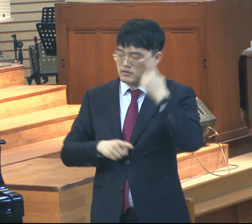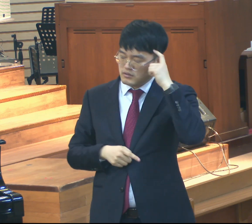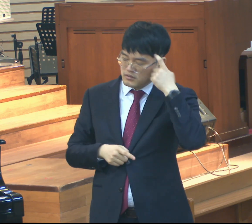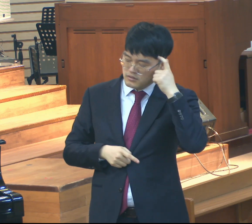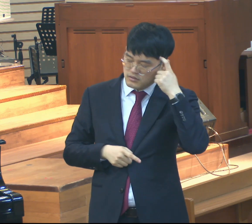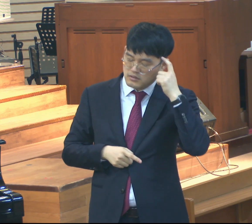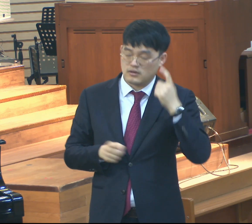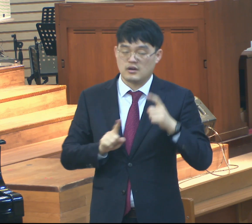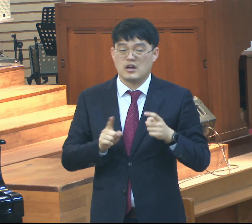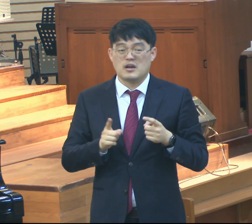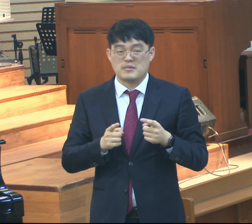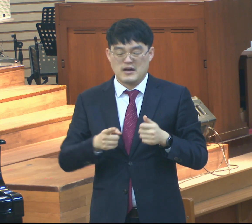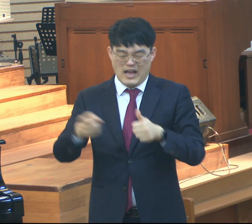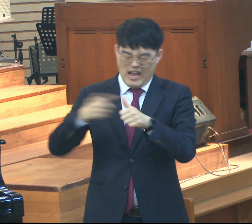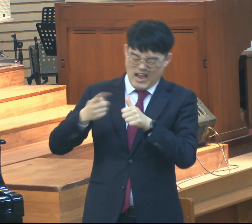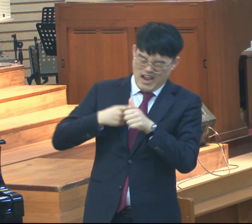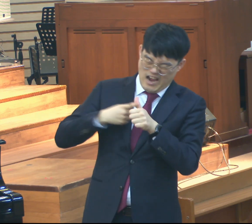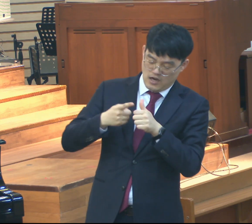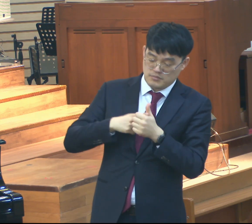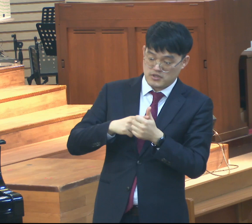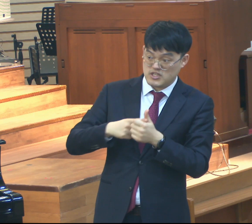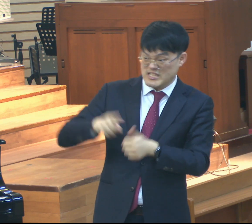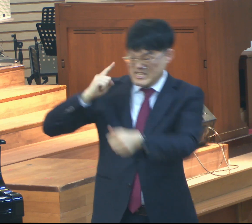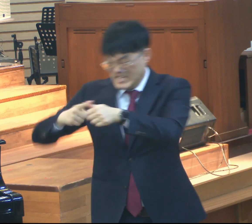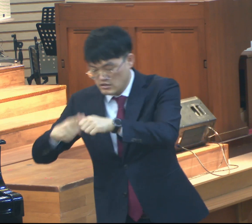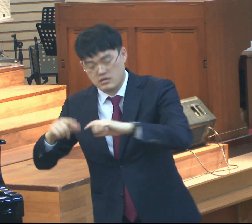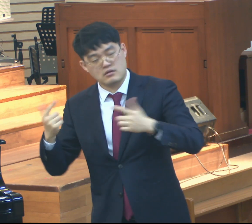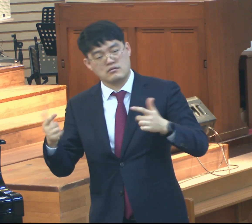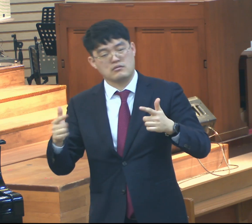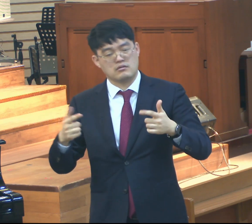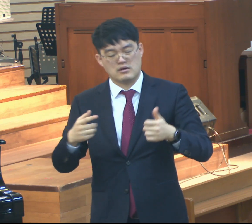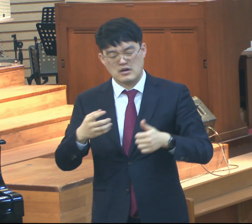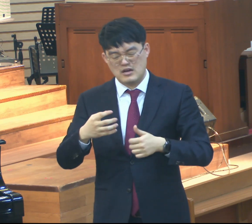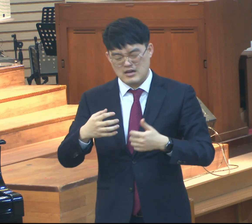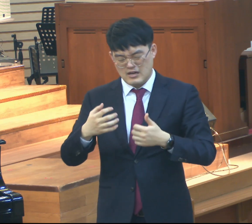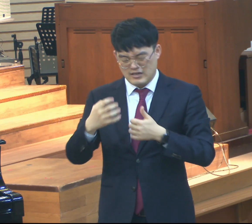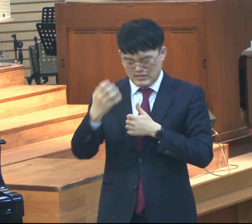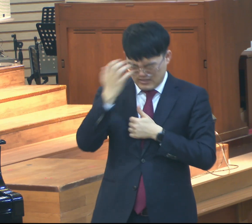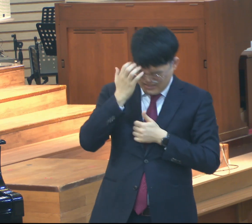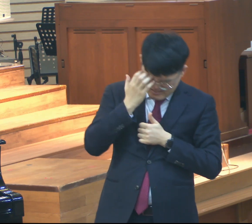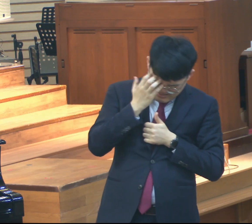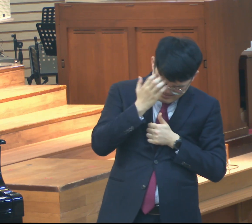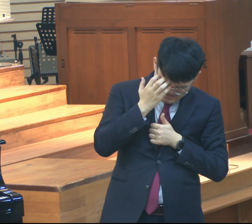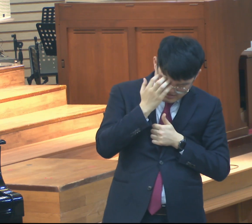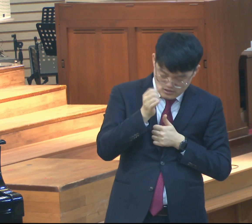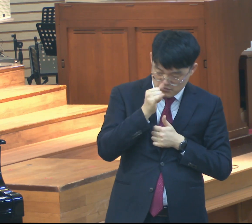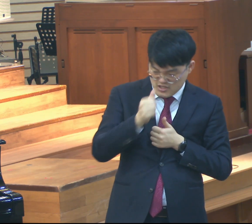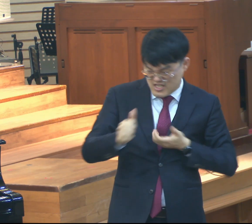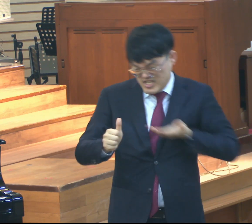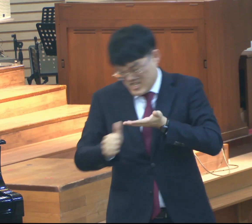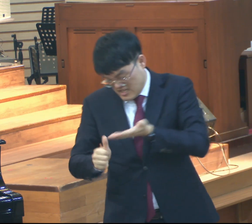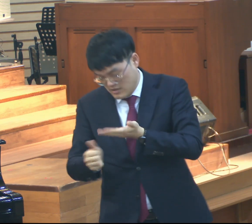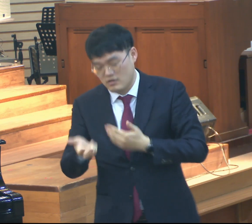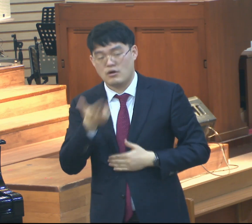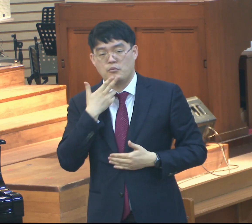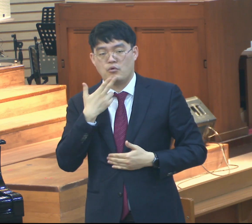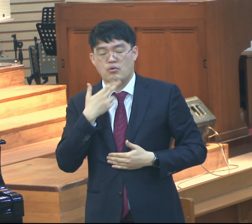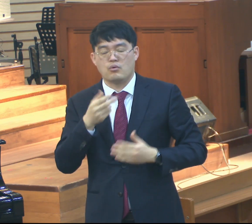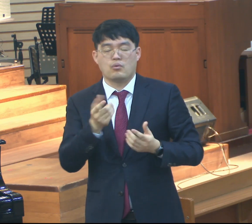당하시되 맞대어 욕하지 아니하시고 고난을 당하시되 위협하지 아니하시고 오직 공의로 심판하시는